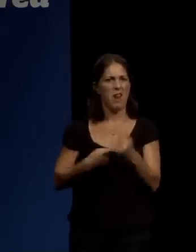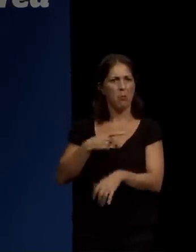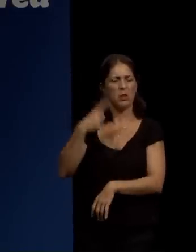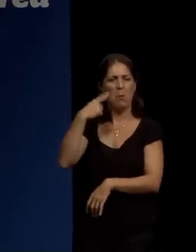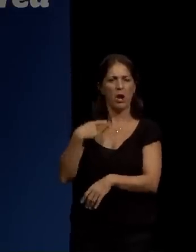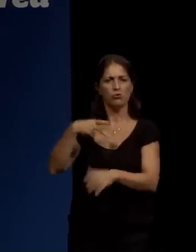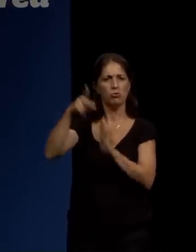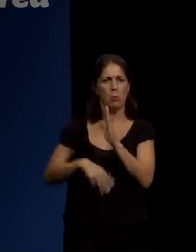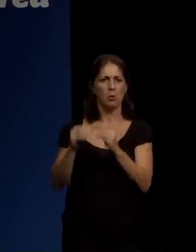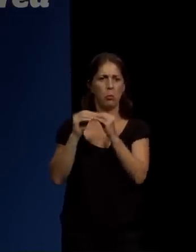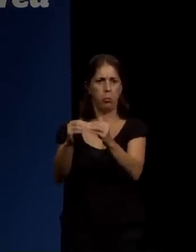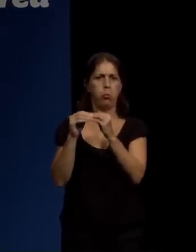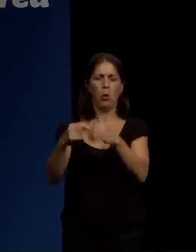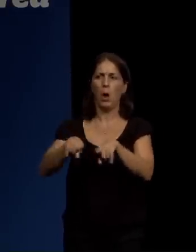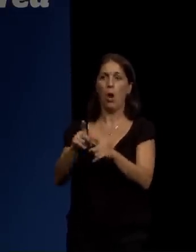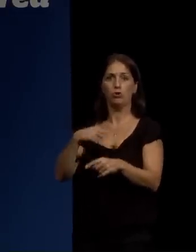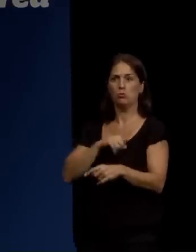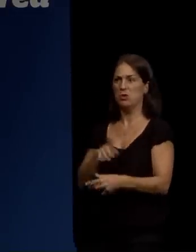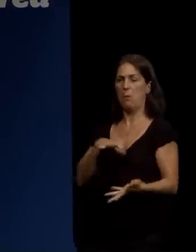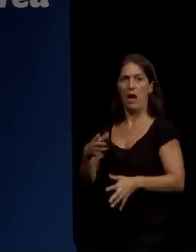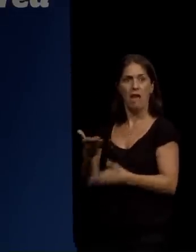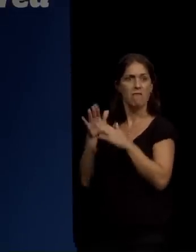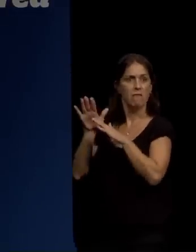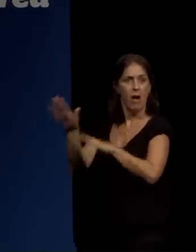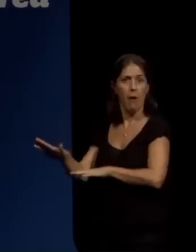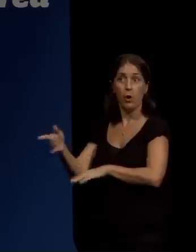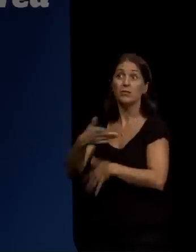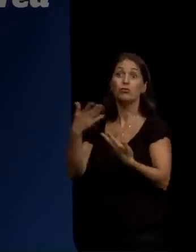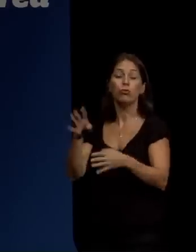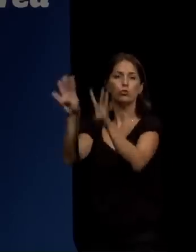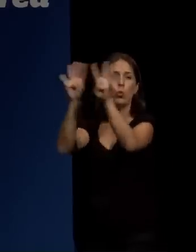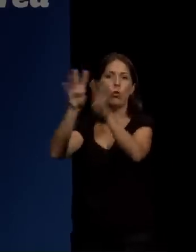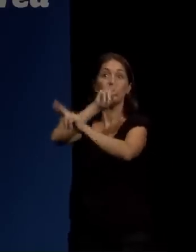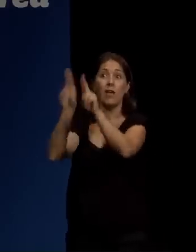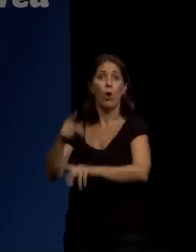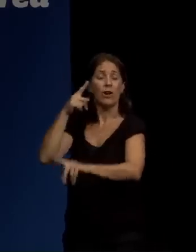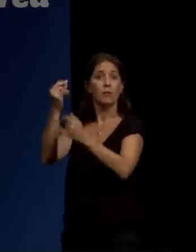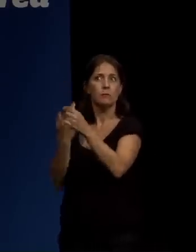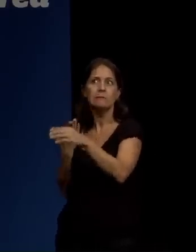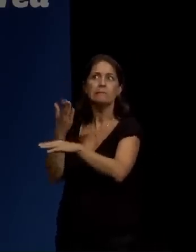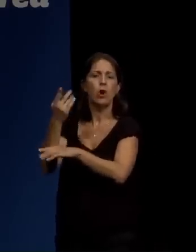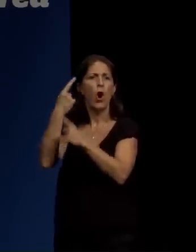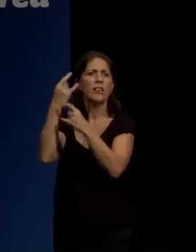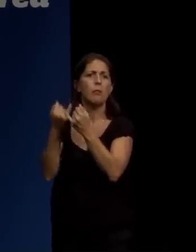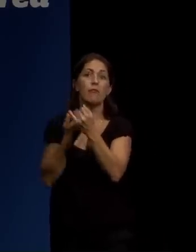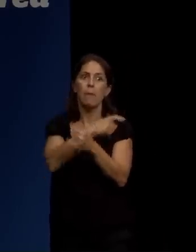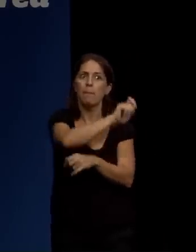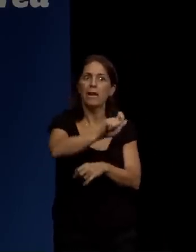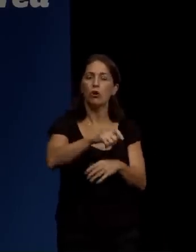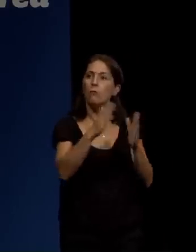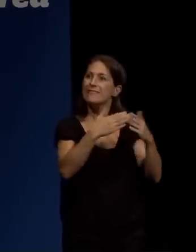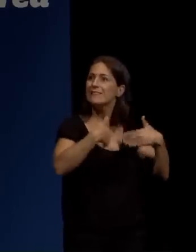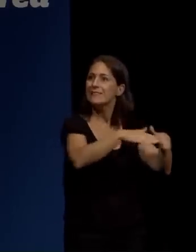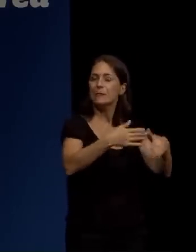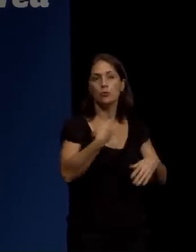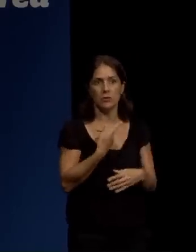para loitar a favor deles e en contra das maiorías sociais, e fomos ás instancias internacionais para intentar que non botasen a xente fora e conseguimos arrombar con